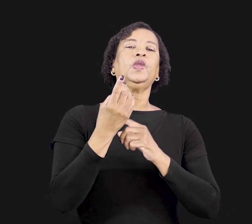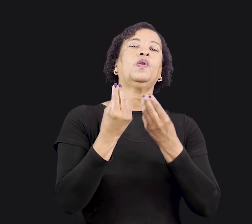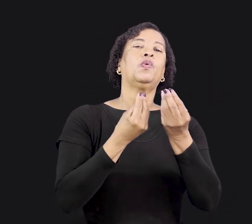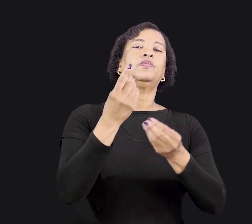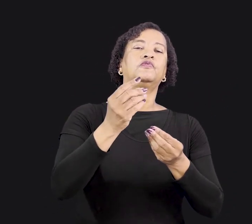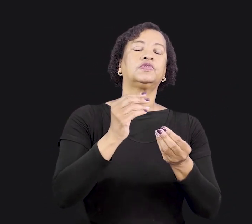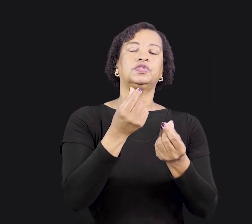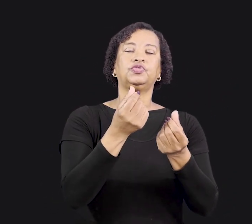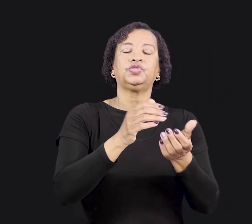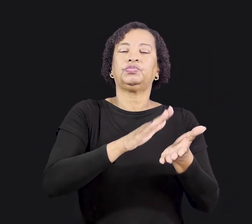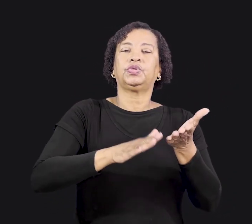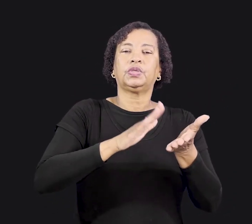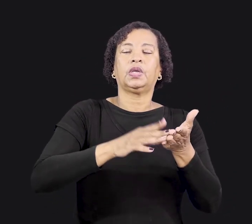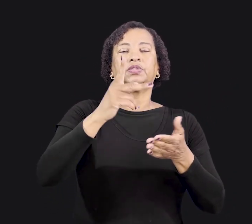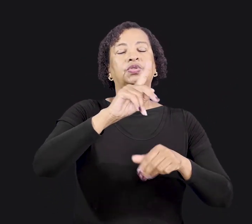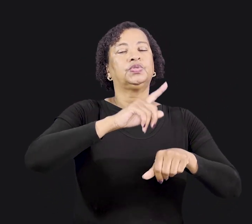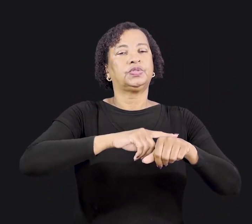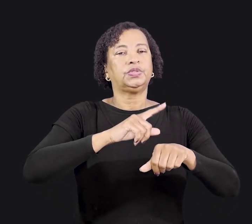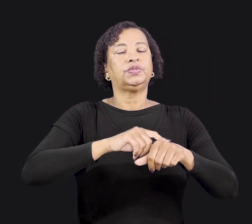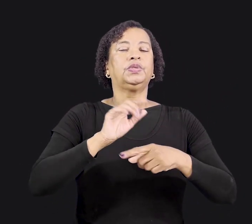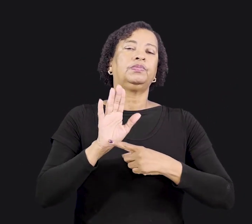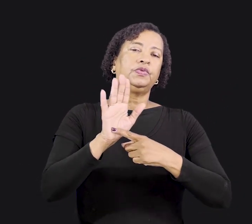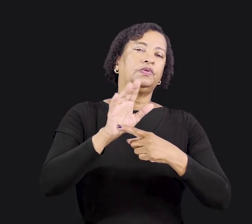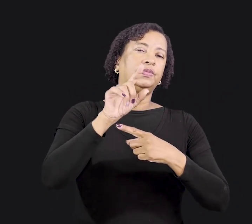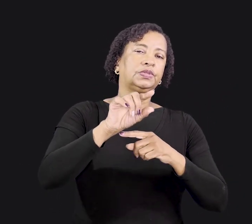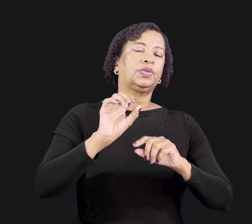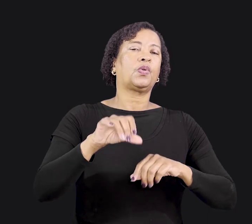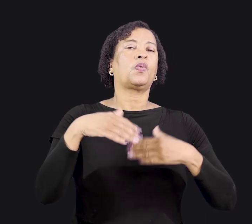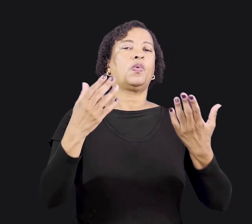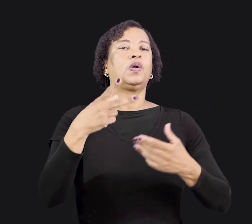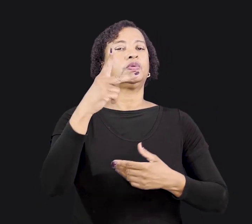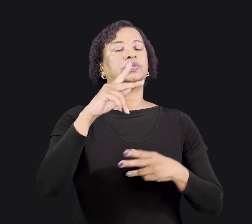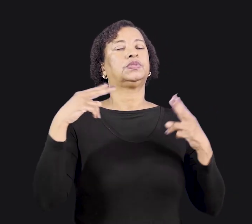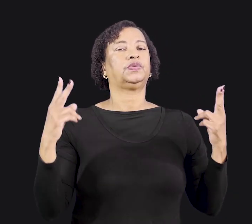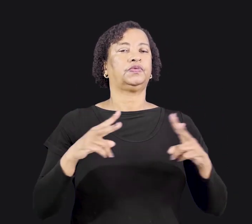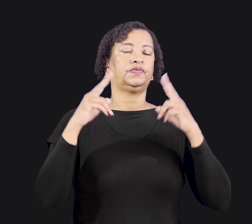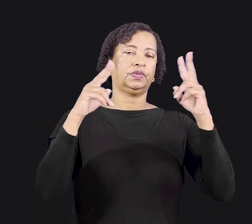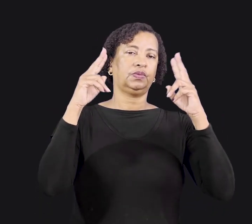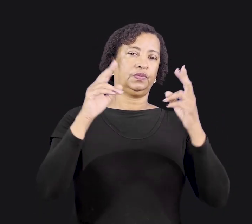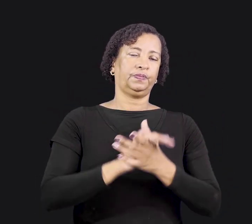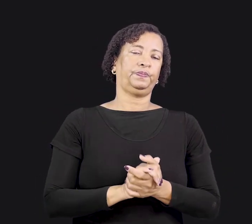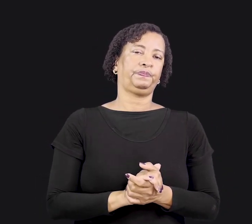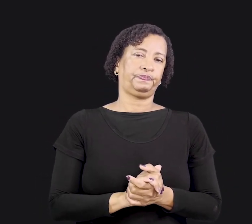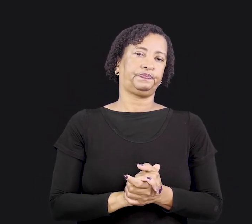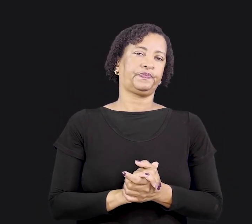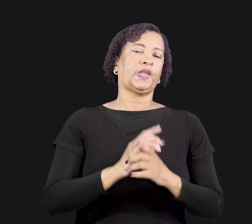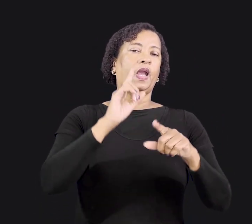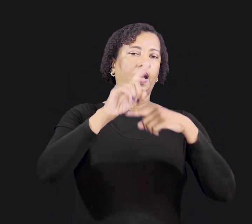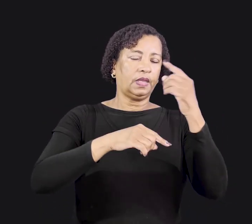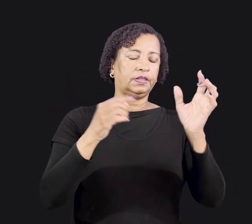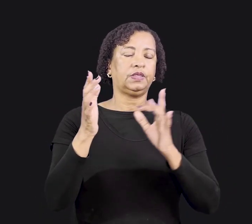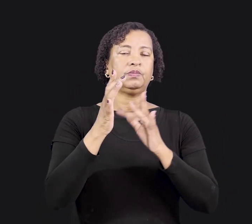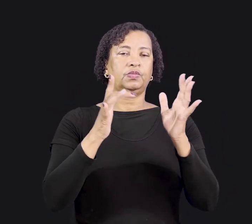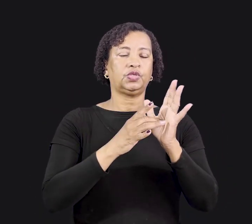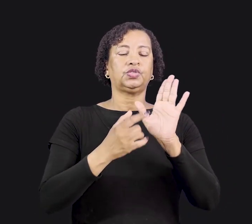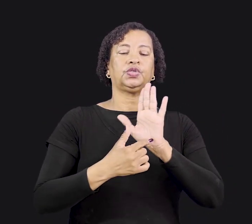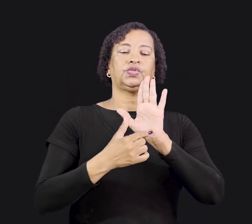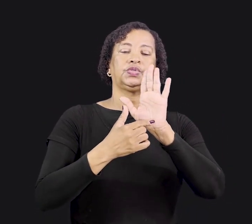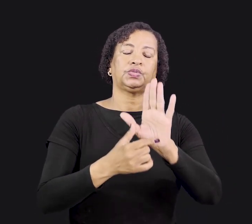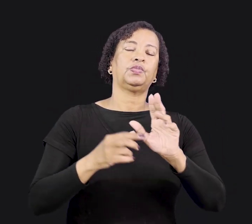gasta o seu dinheiro e o seu tempo, e eu vou mostrar a você quais são os seus valores. A seguir, Jesus enfoca os valores verticais